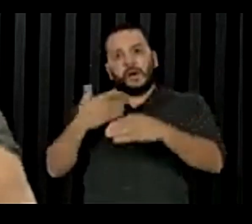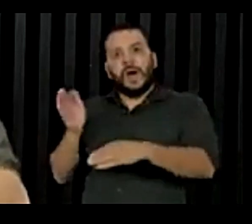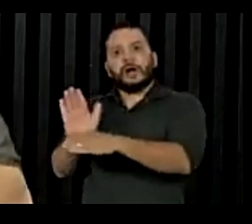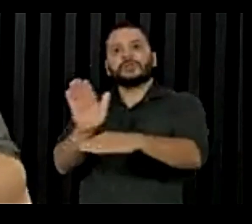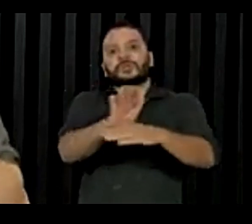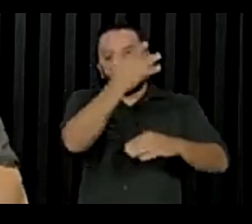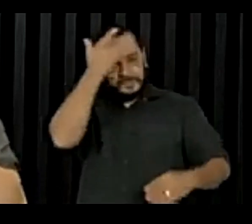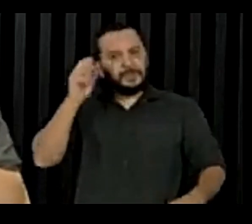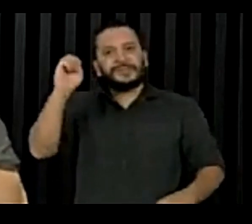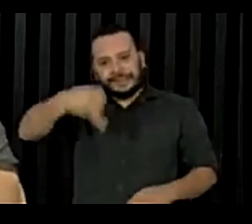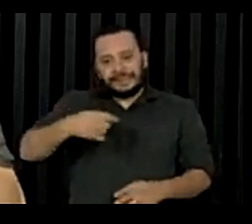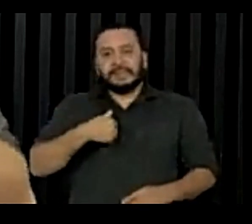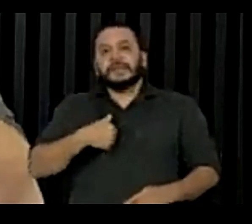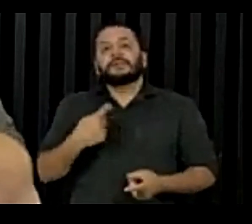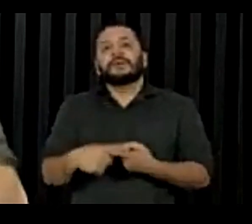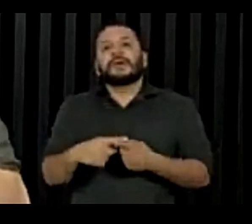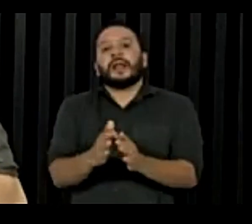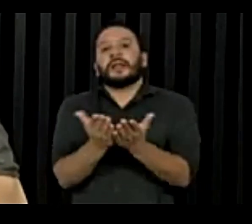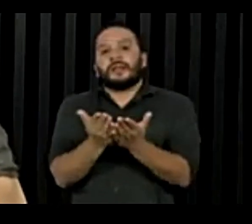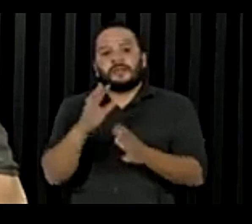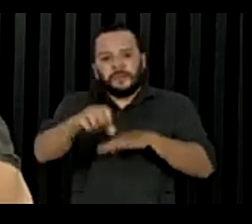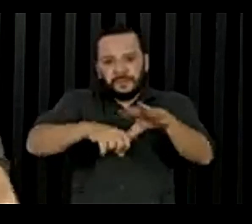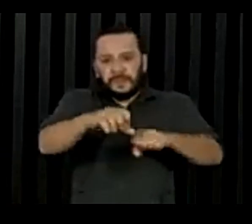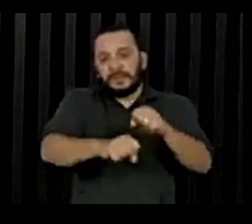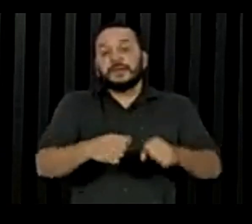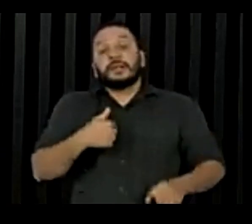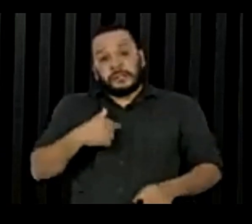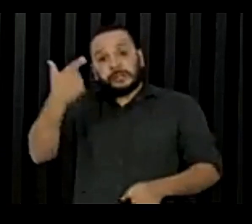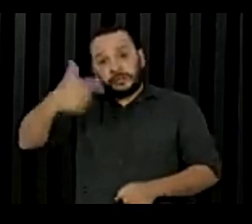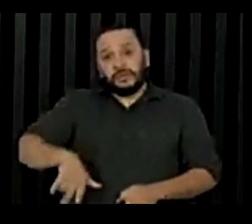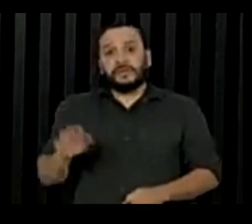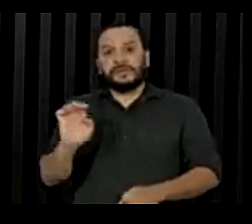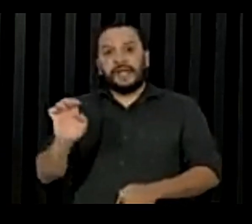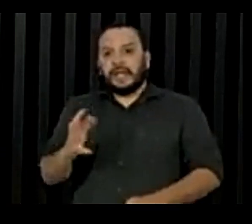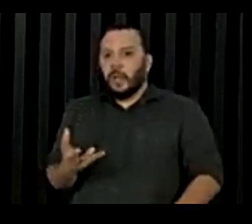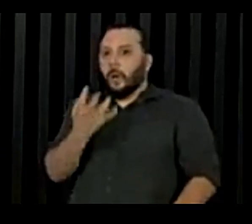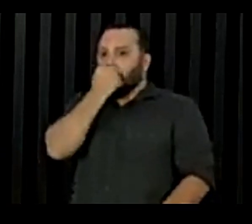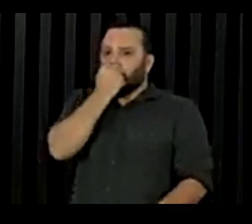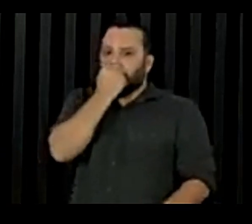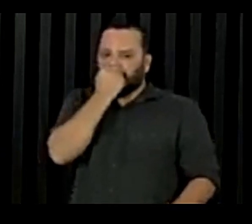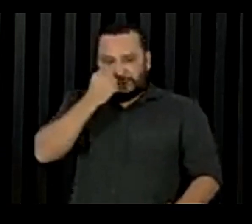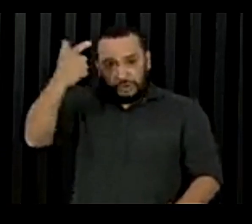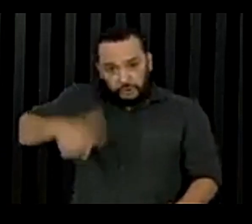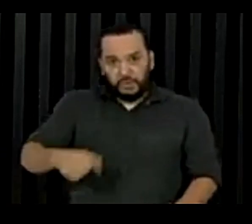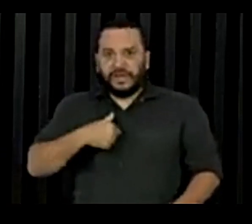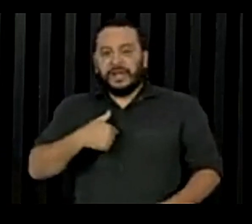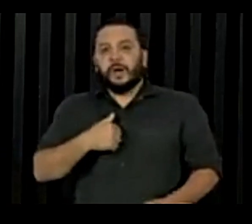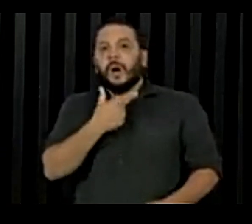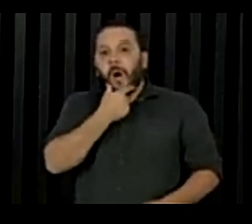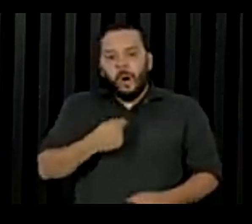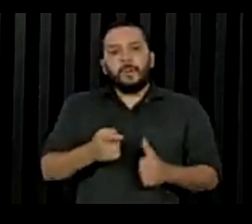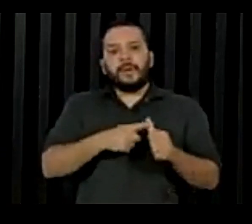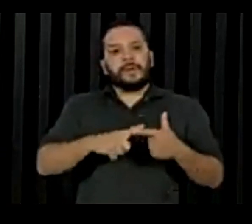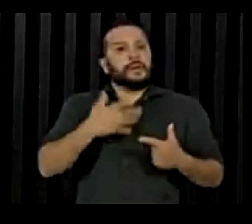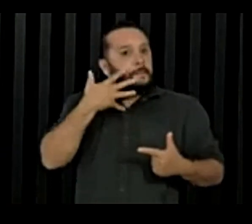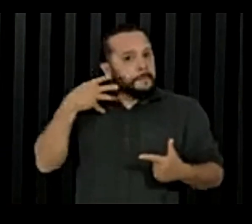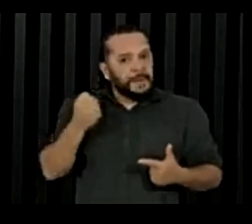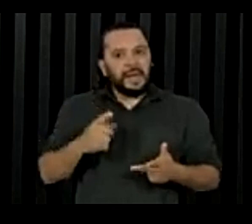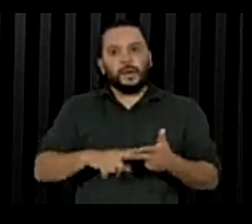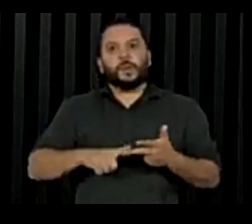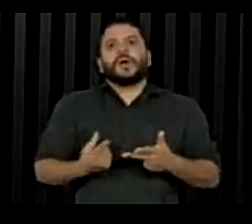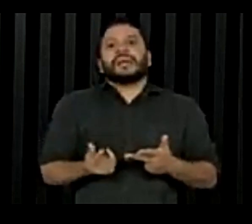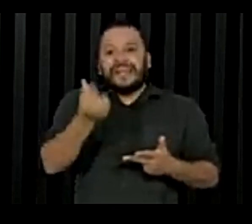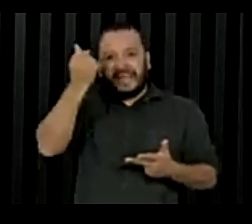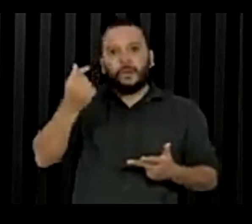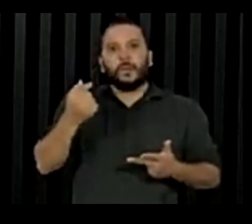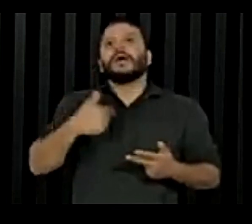algum. Aqueles livros iam ser confiscados, os gays iam ser silenciados mais uma vez, e se eu, como homem branco rico, não faço absolutamente nada,